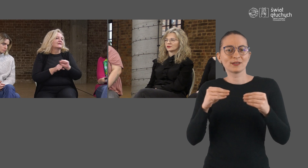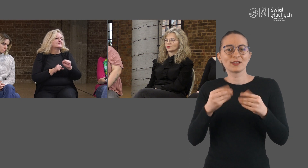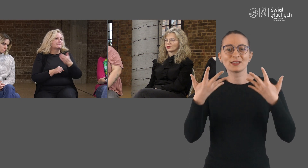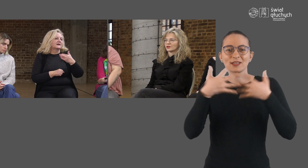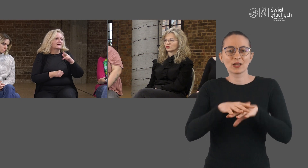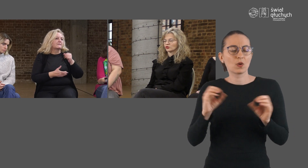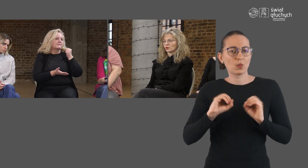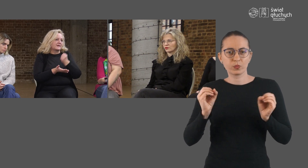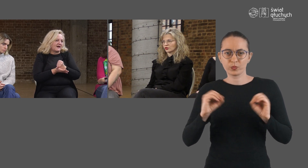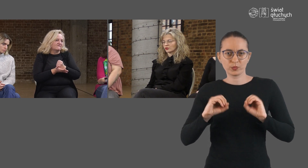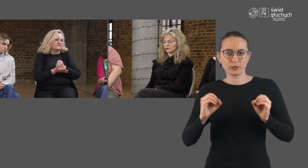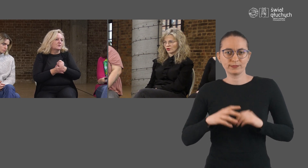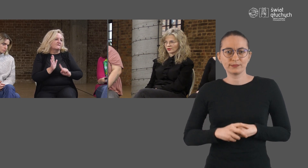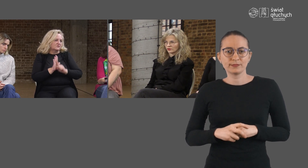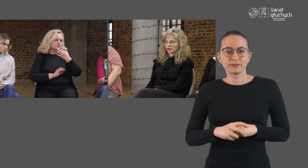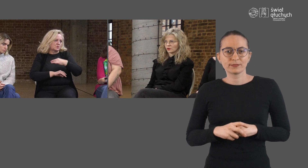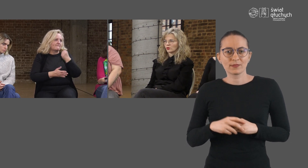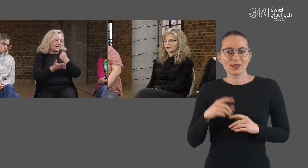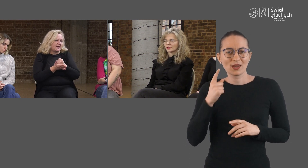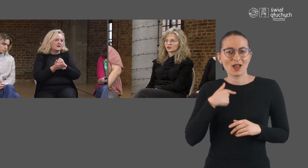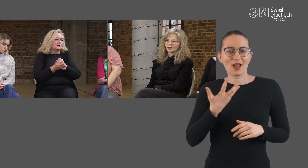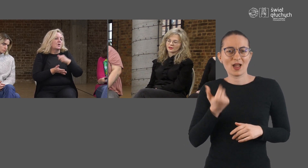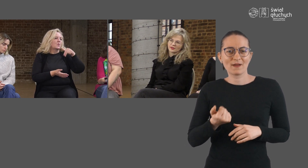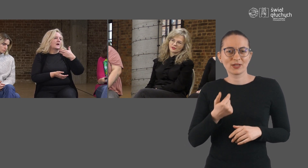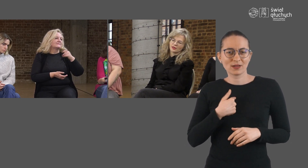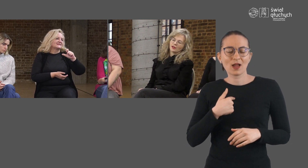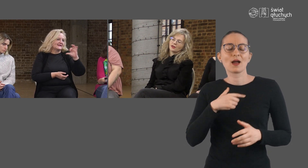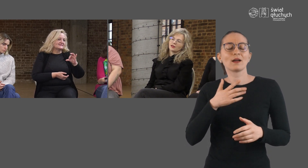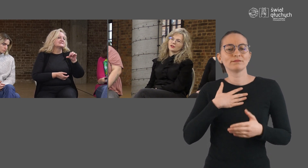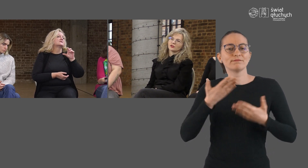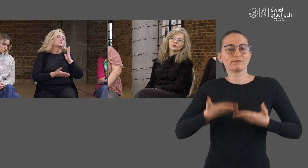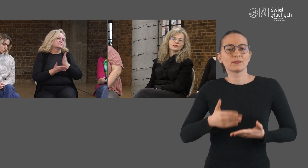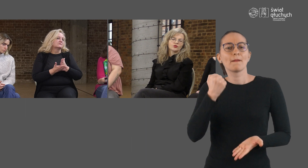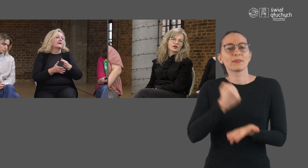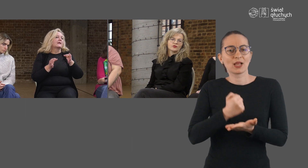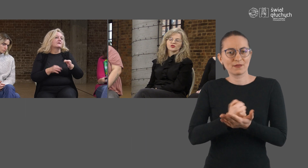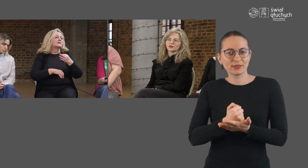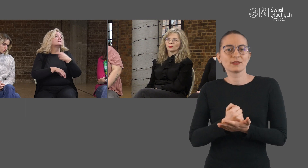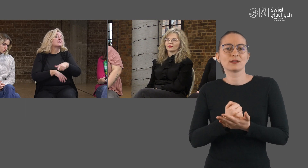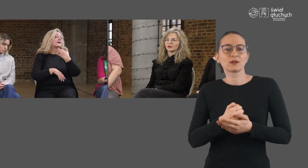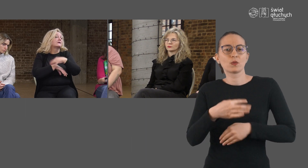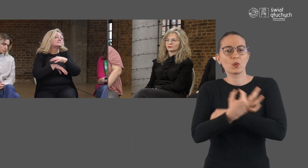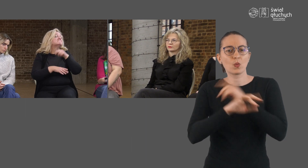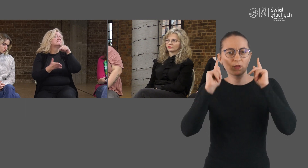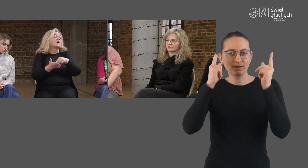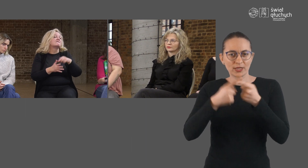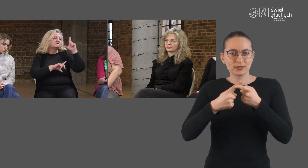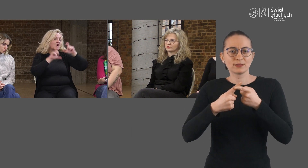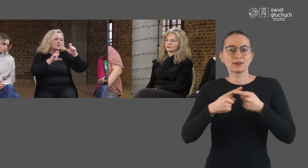Jestem magistrem prawa, skończyłam wyższe studia prawnicze na UMCS-ie, a teraz studiuję fotografię w czeskiej Opawie.